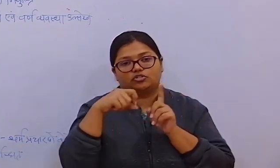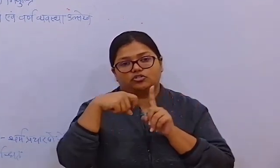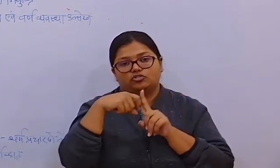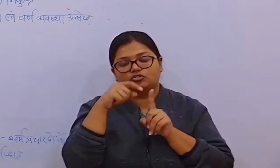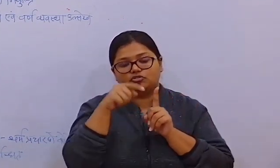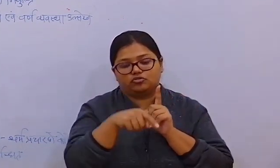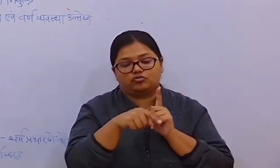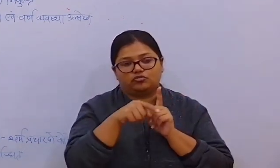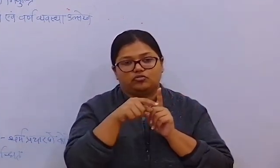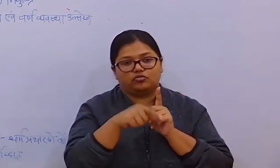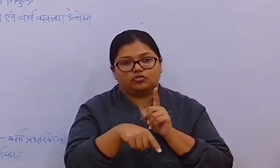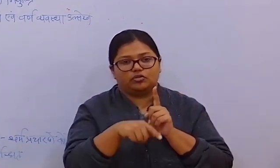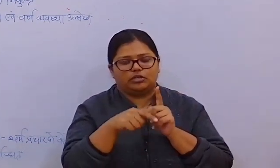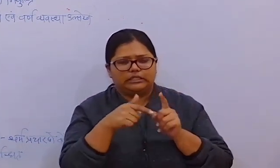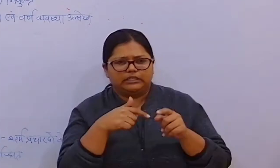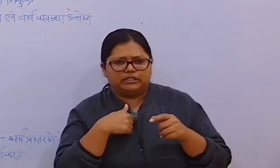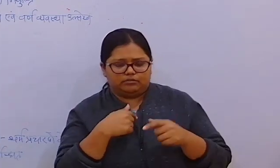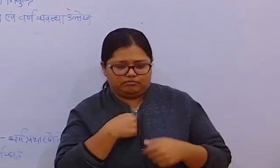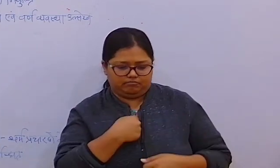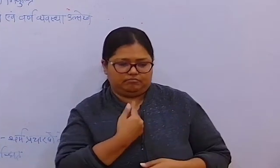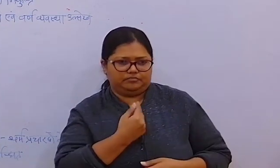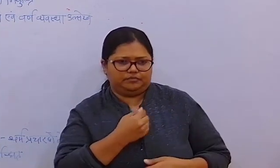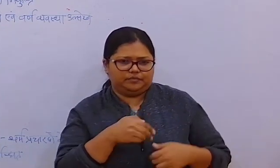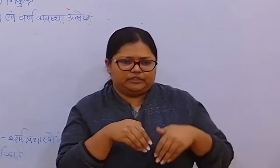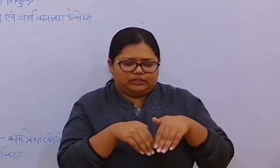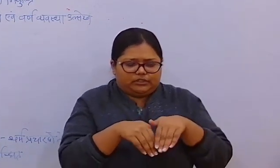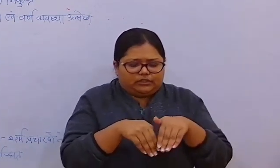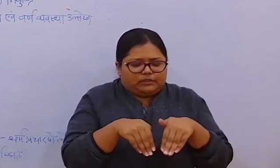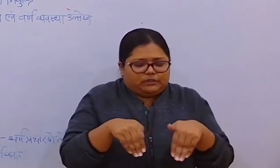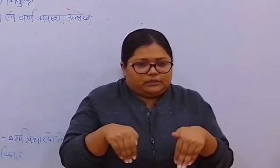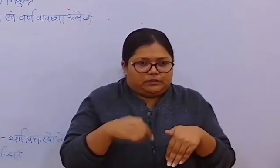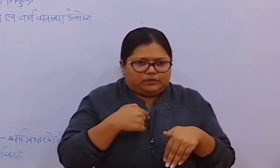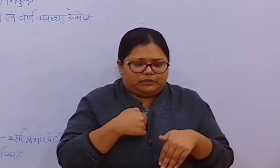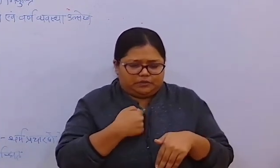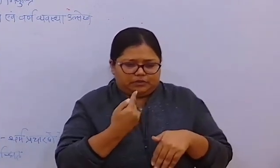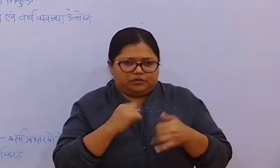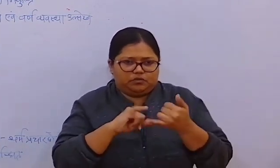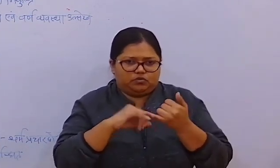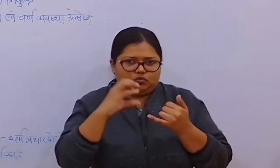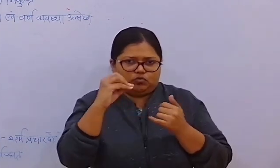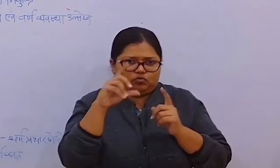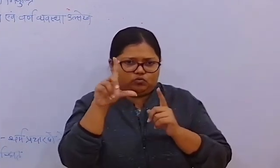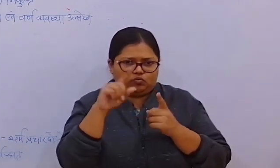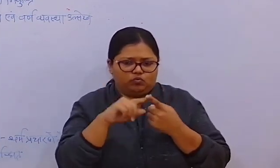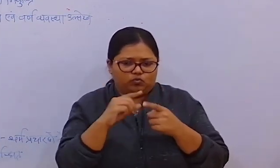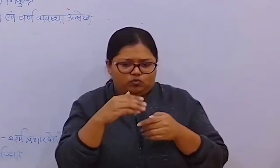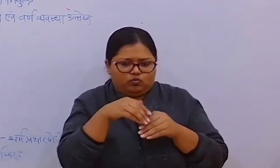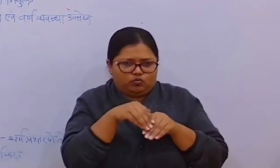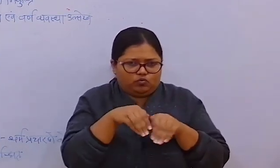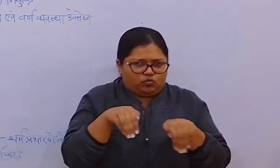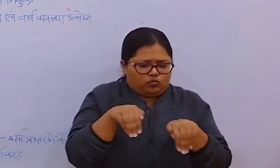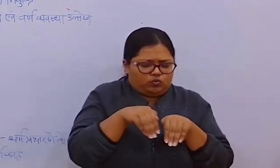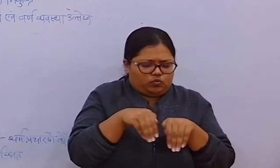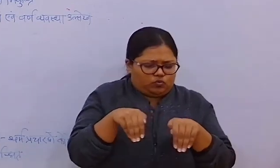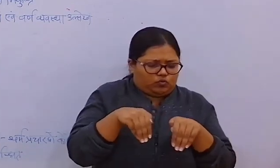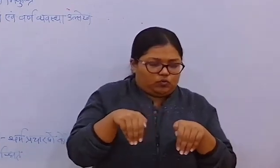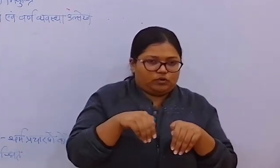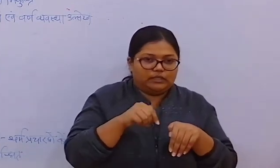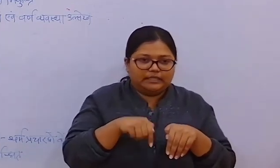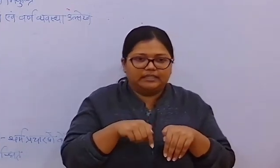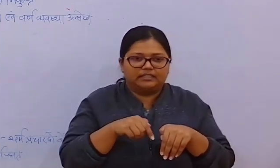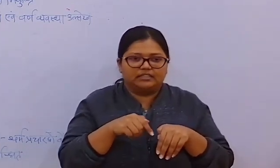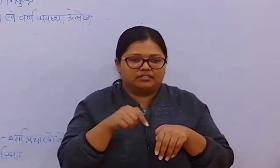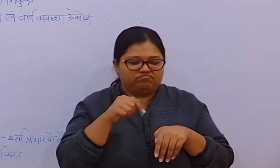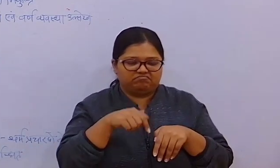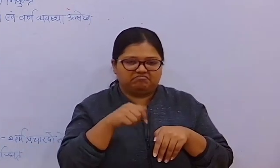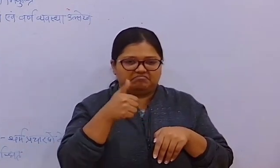करते हैं। आत्मसंयम की निंदा और उससे संबंधित जो भी है चीज़ें उन्होंने अपने छठवें अभिलेख में लिखवाया। उसके